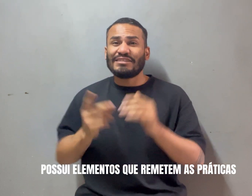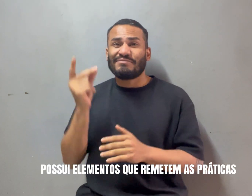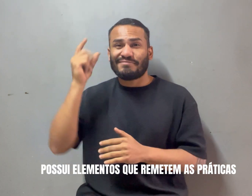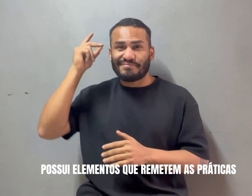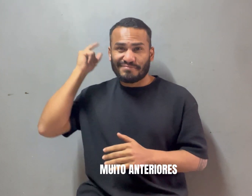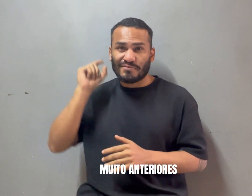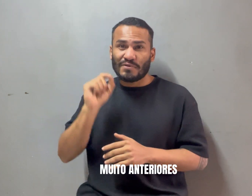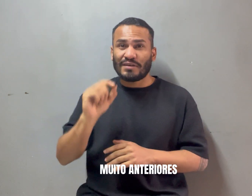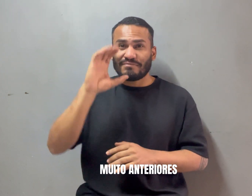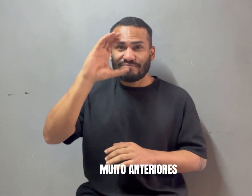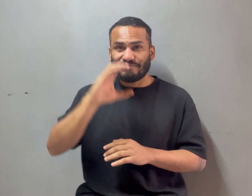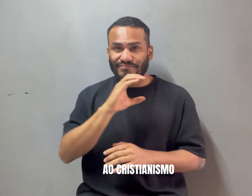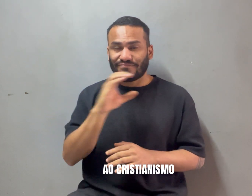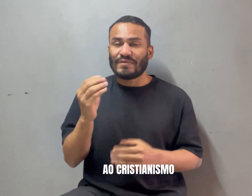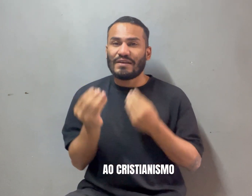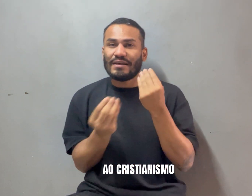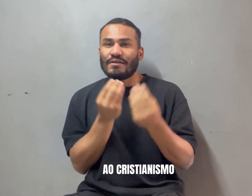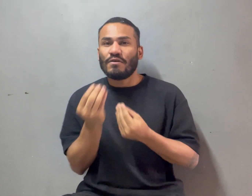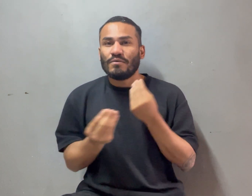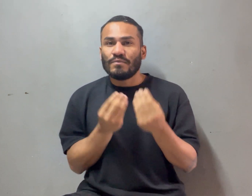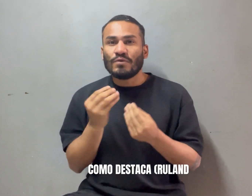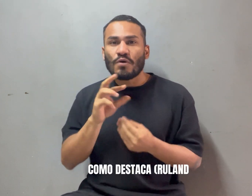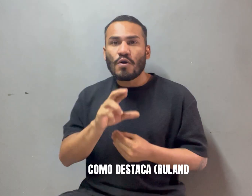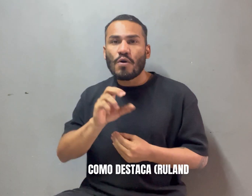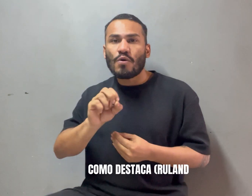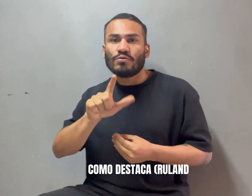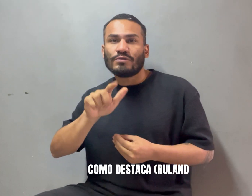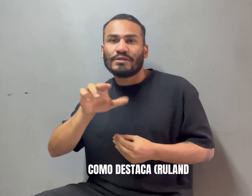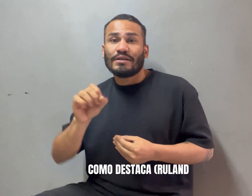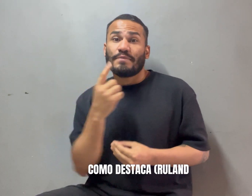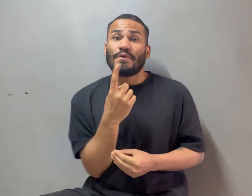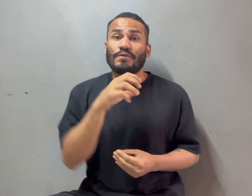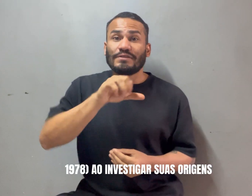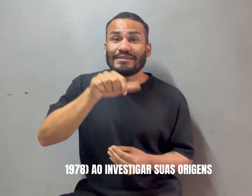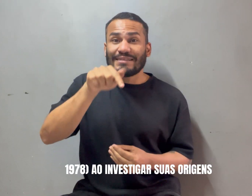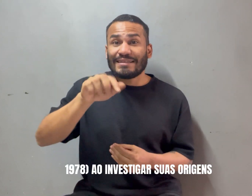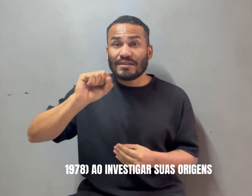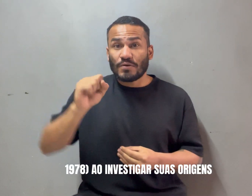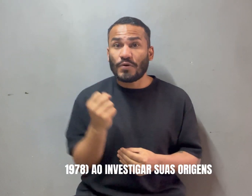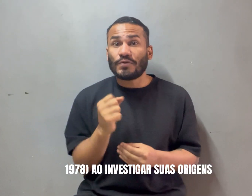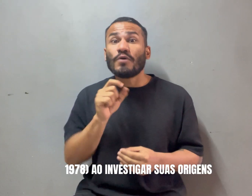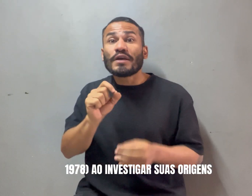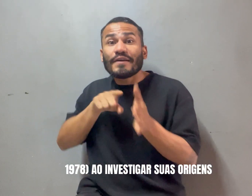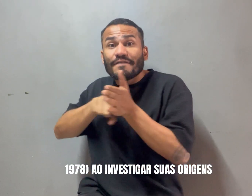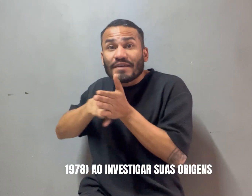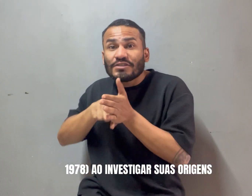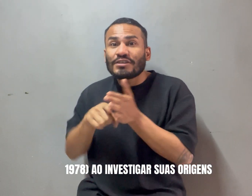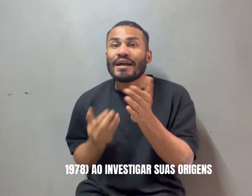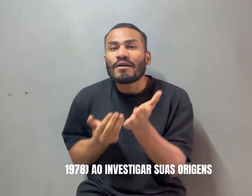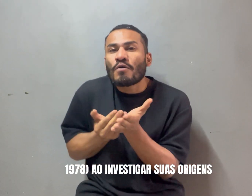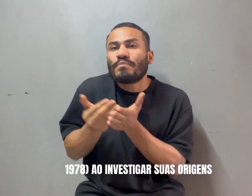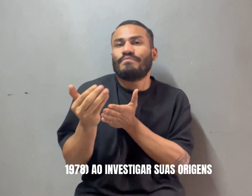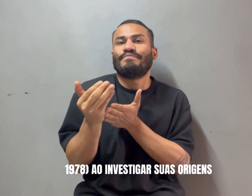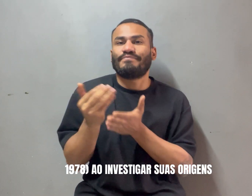práticas muito anteriores ao cristianismo, como destaca Ruland, 1978, ao investigar suas